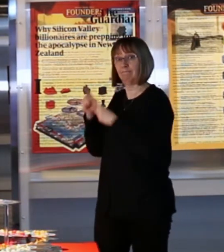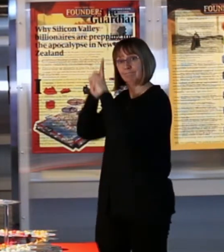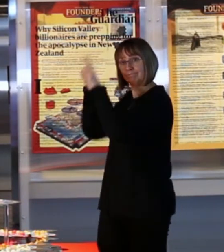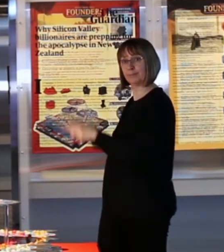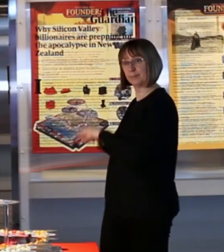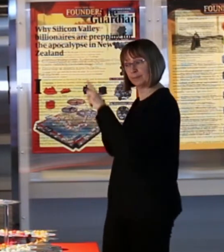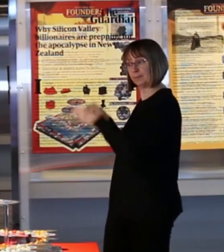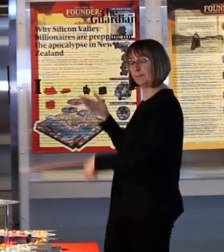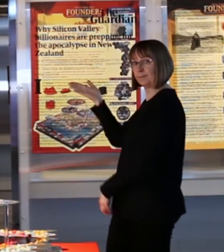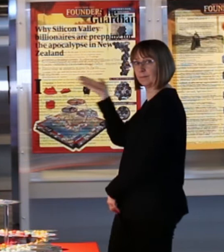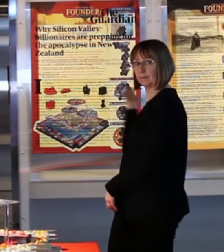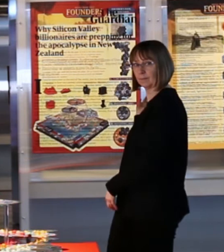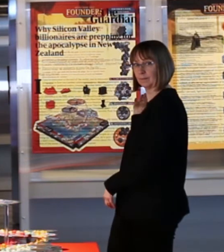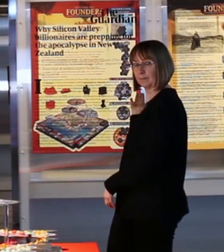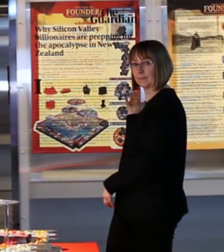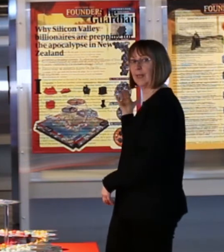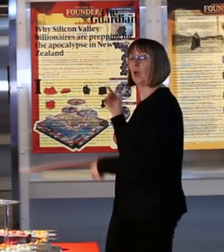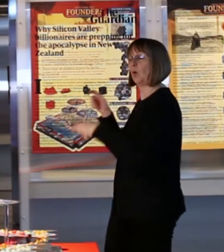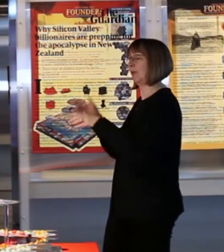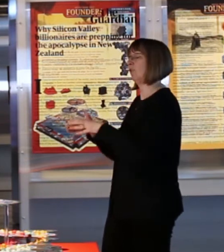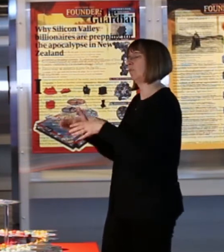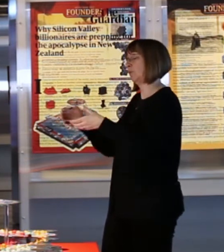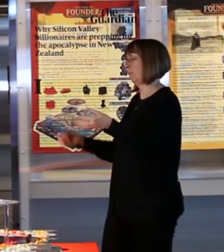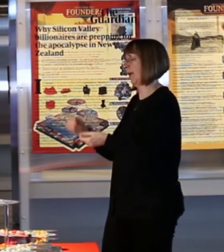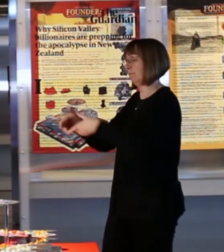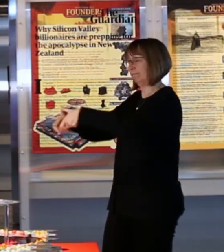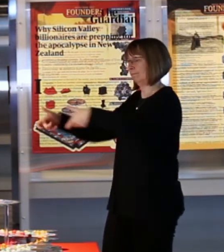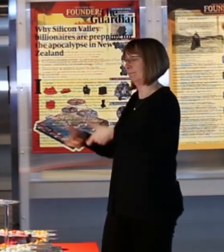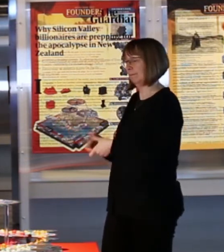ist, und der Spieldeckel.